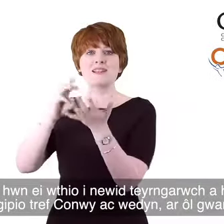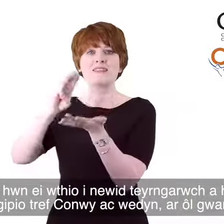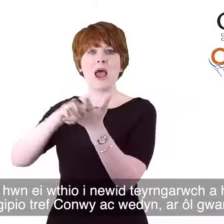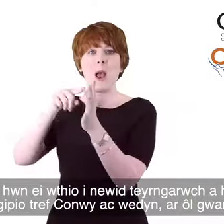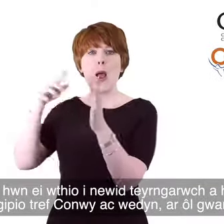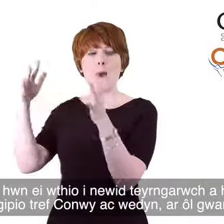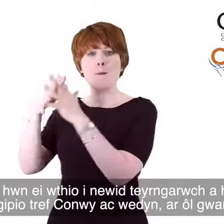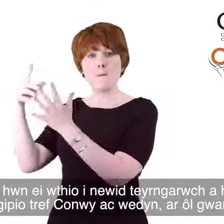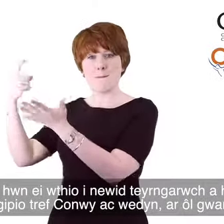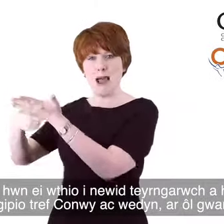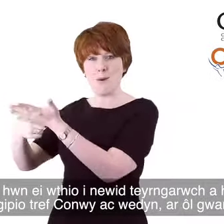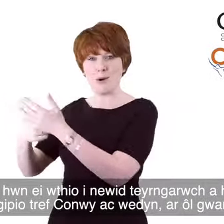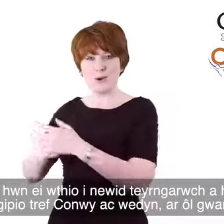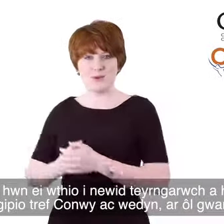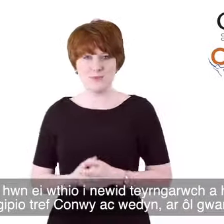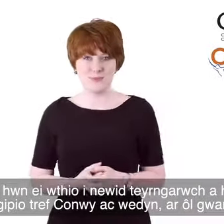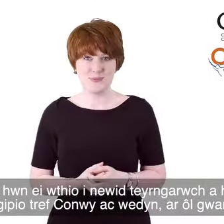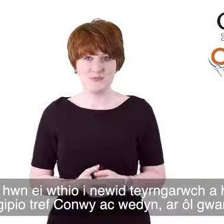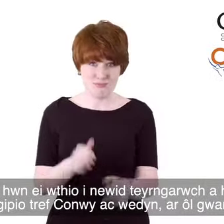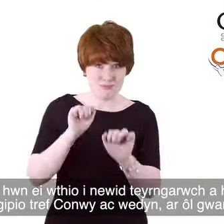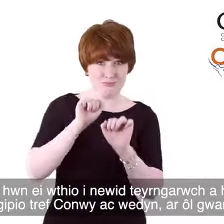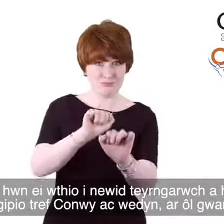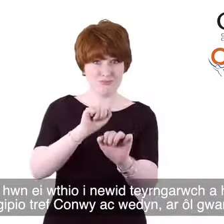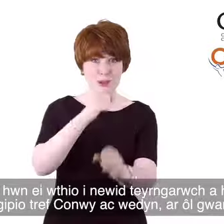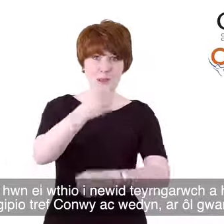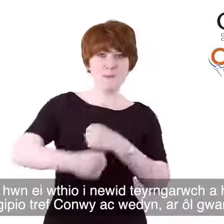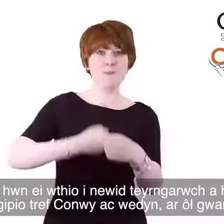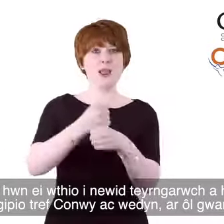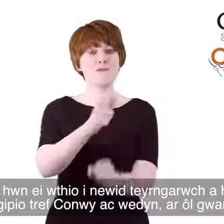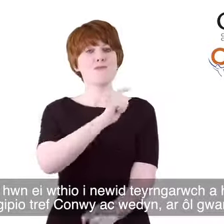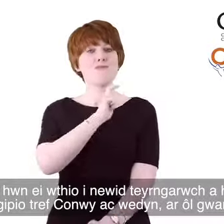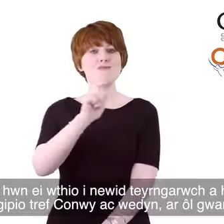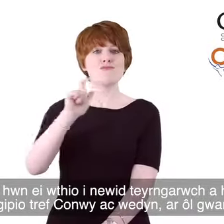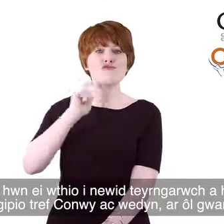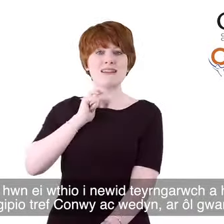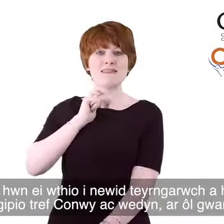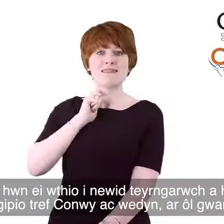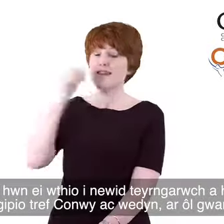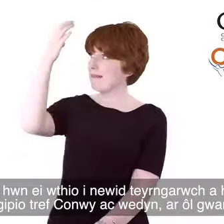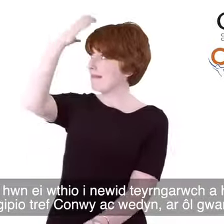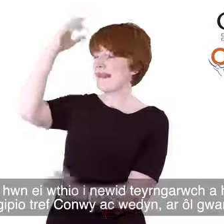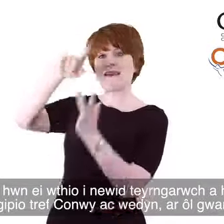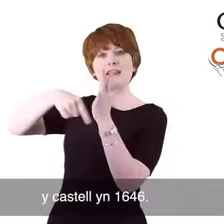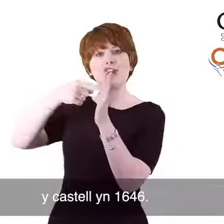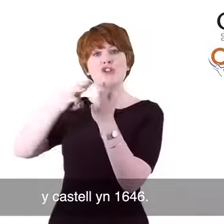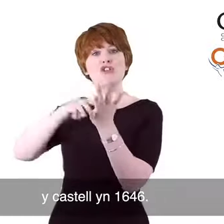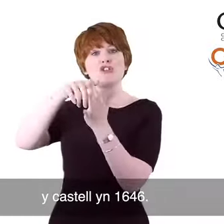ei wthio i'w newid tegangarwch a helpu'r seneddwyr gipio tref Conwy ac wedyn ar ôl gwarchau y castell